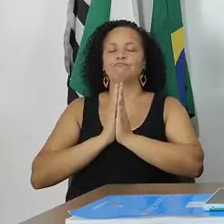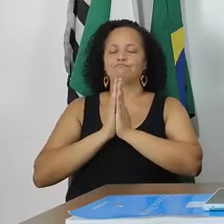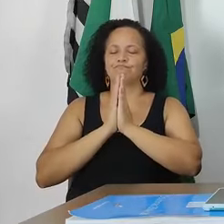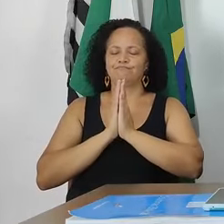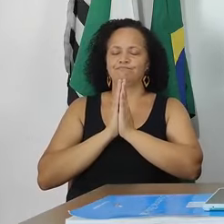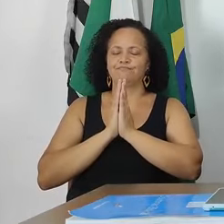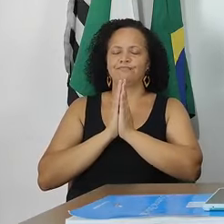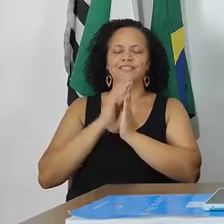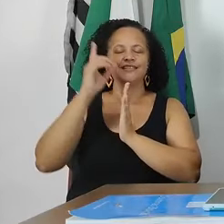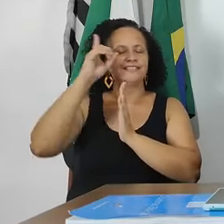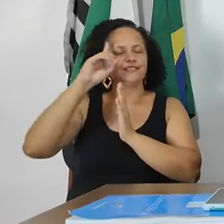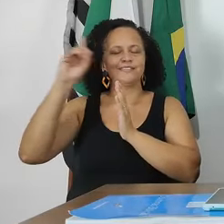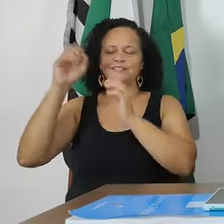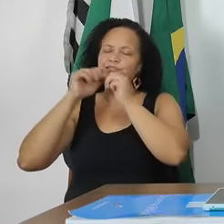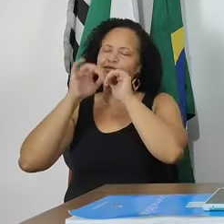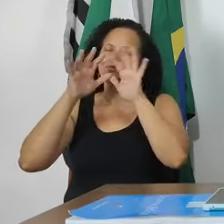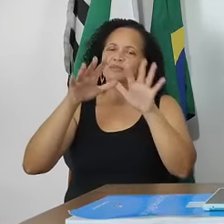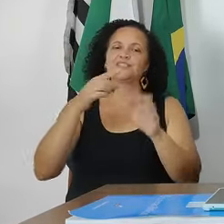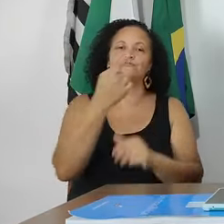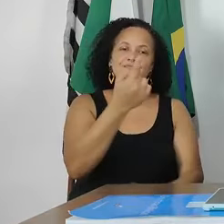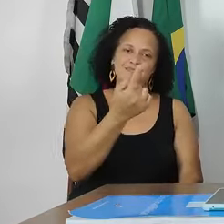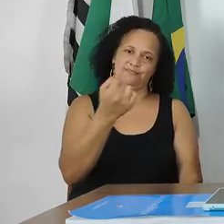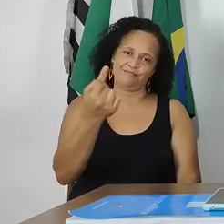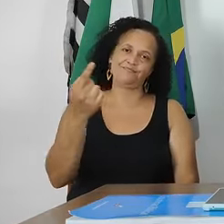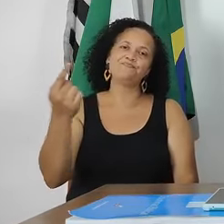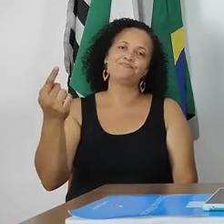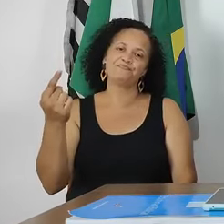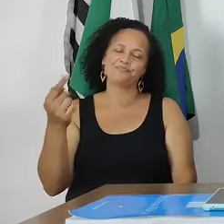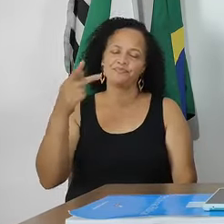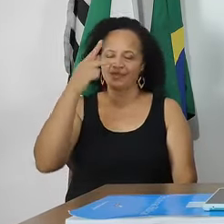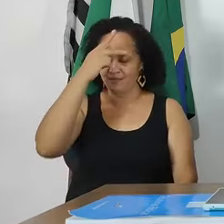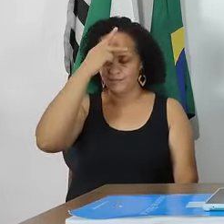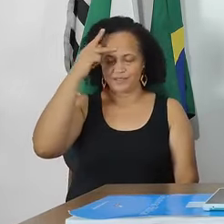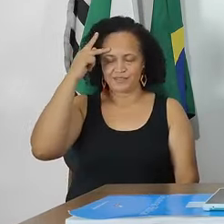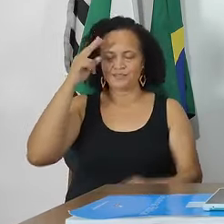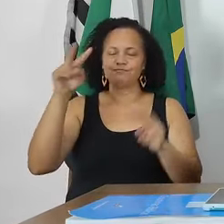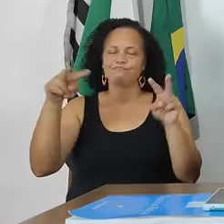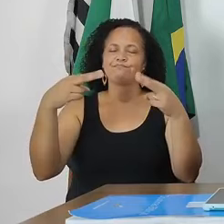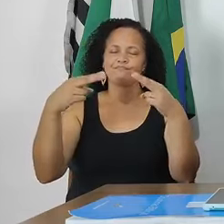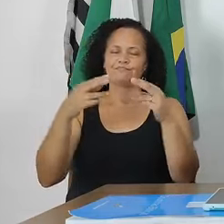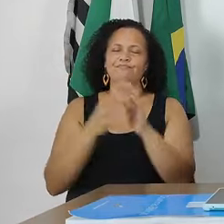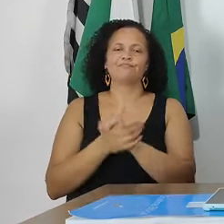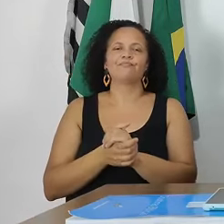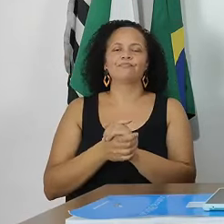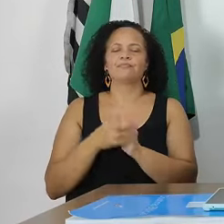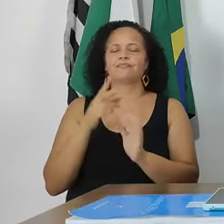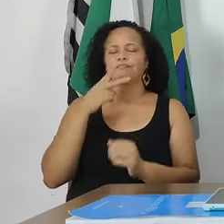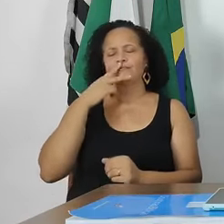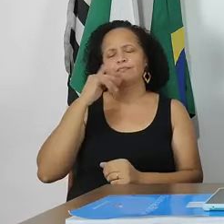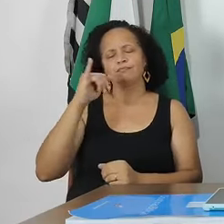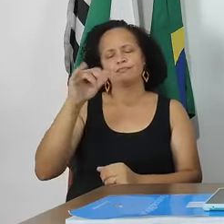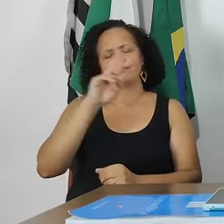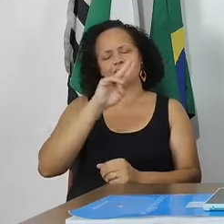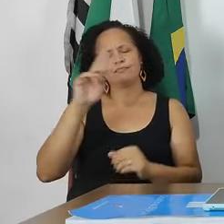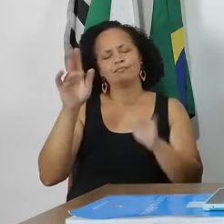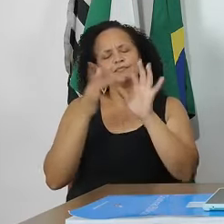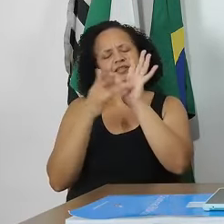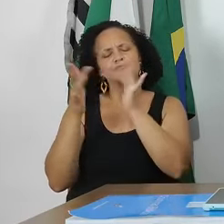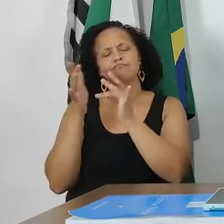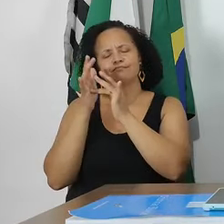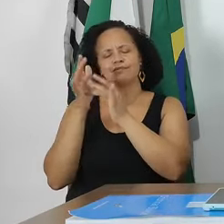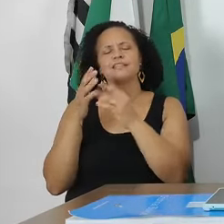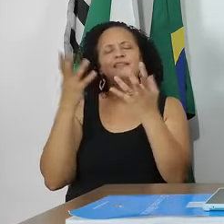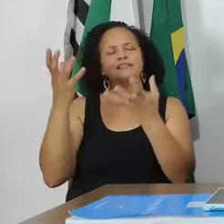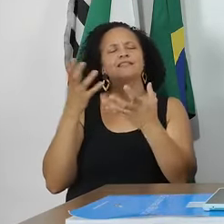abençoe cada um de vocês, tá? Então, que estão escutando e que vão escutar depois. Pai, em nome de Jesus, eu quero